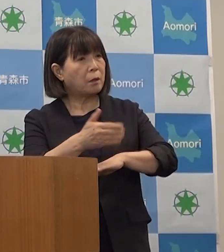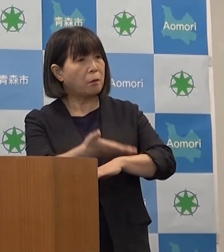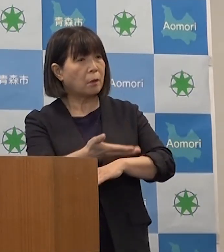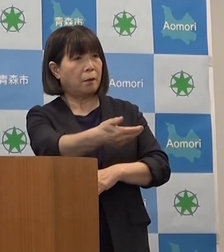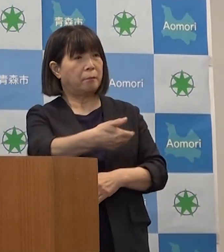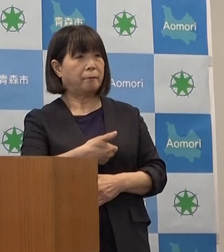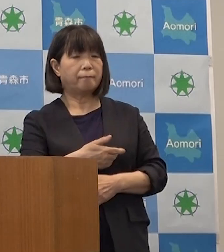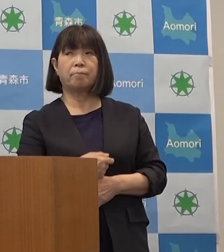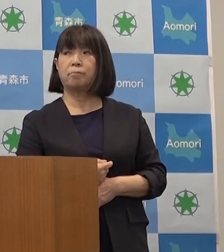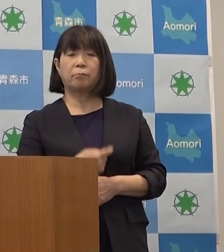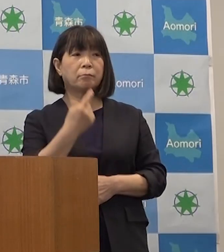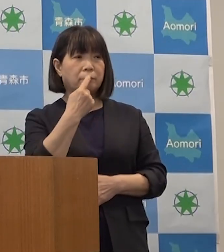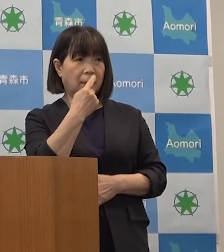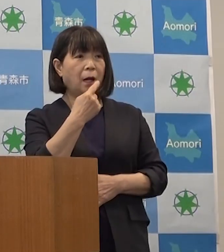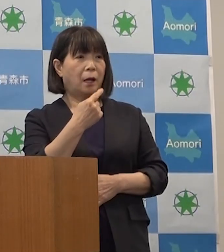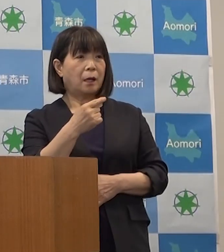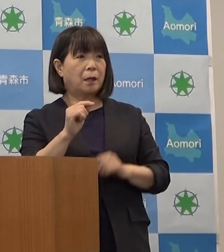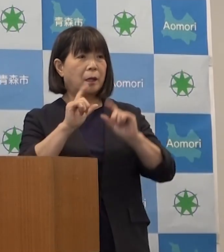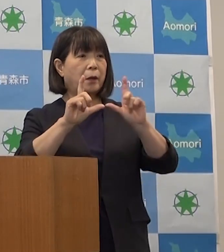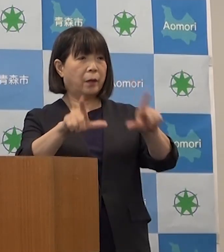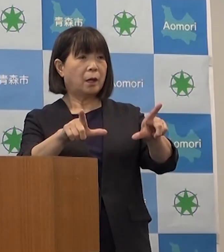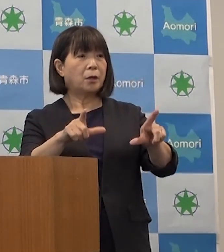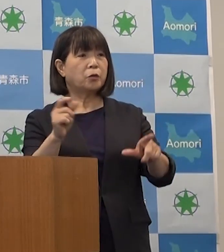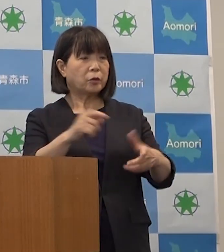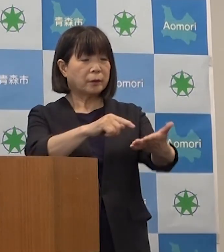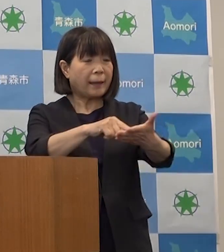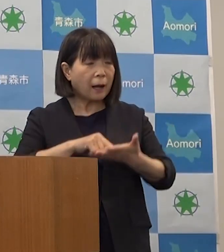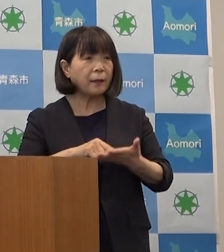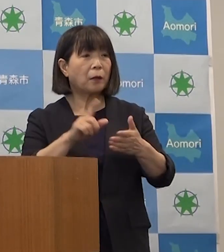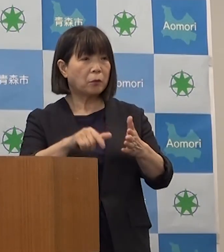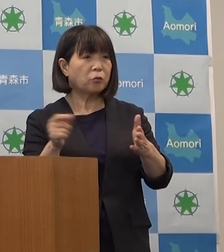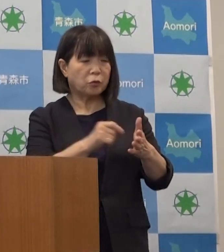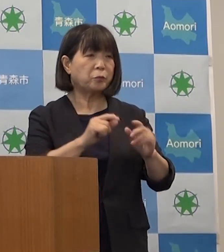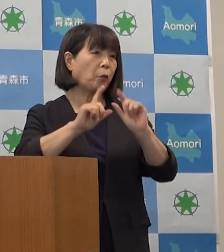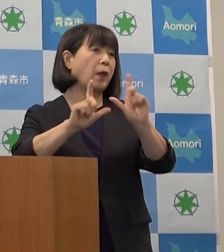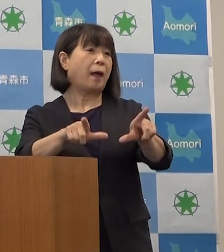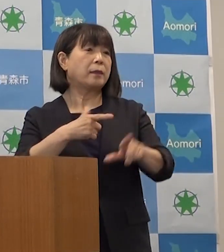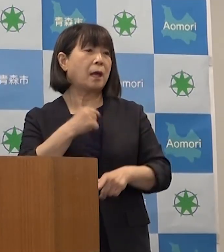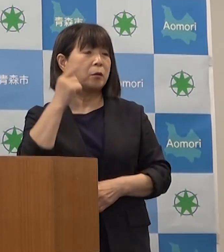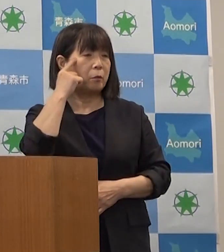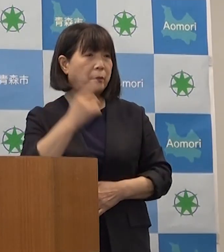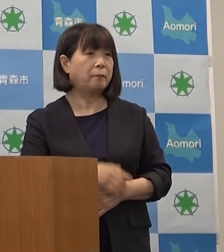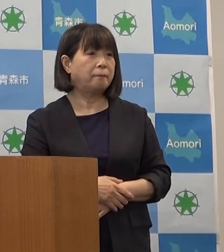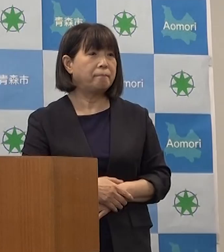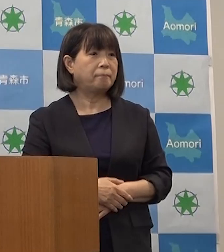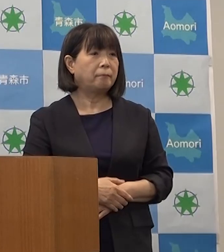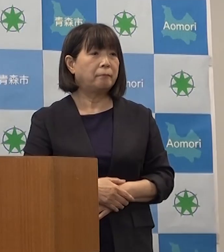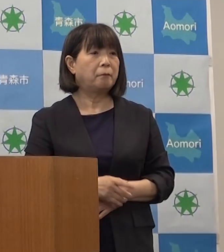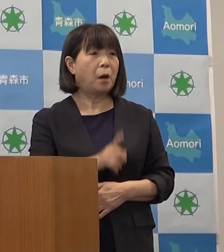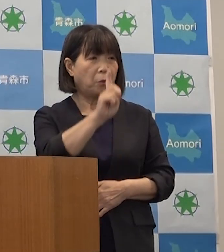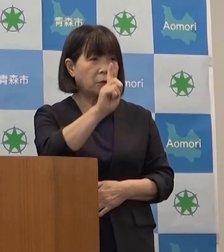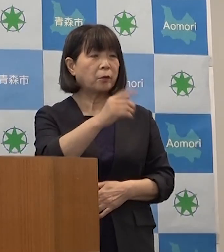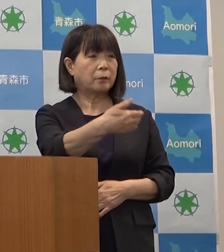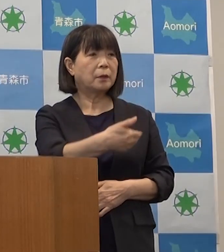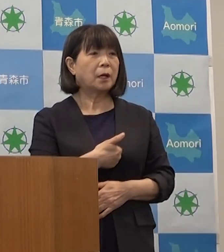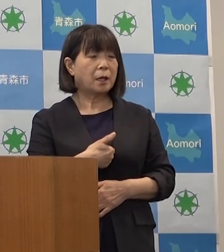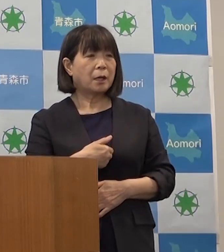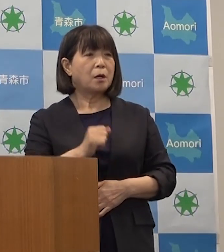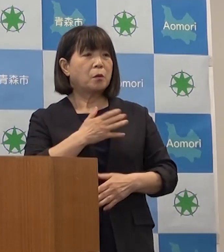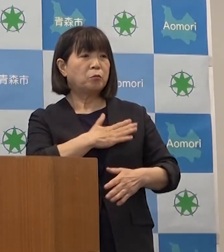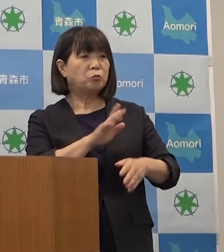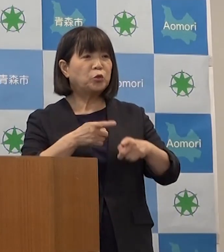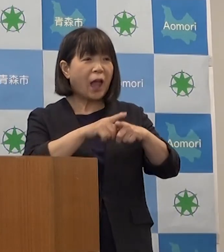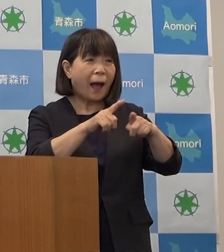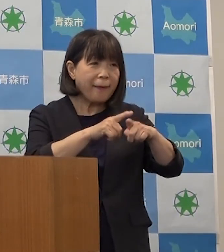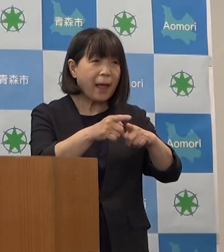や、出され次第ということになると思います。はい、 ありがとうございます。あともう一点、はい、宗像志功記念館についてな